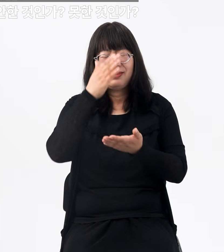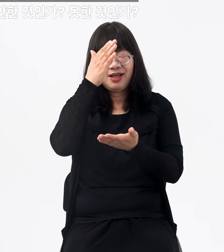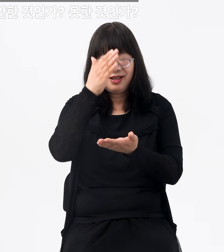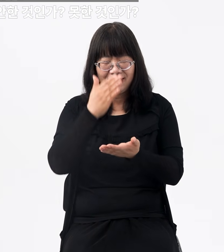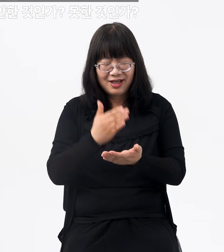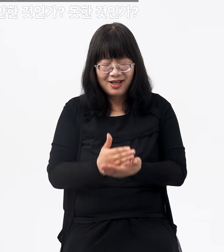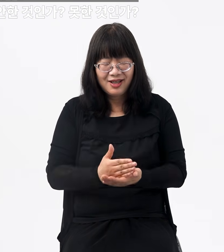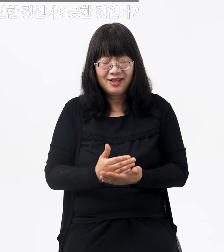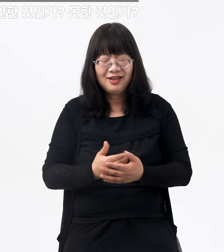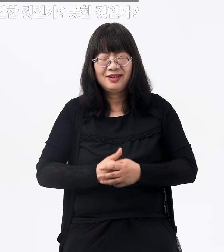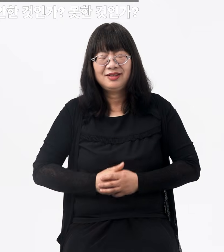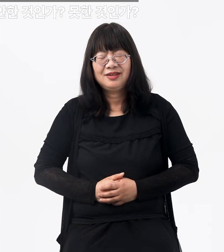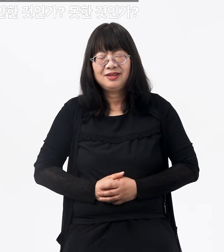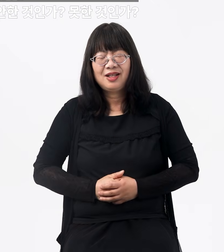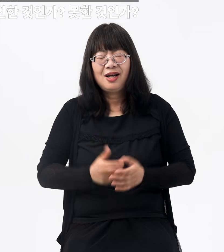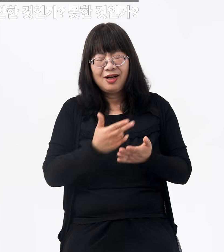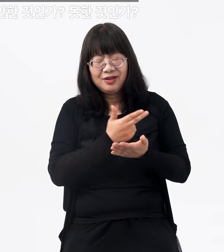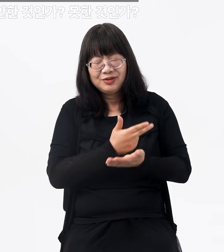겁내지 마라.